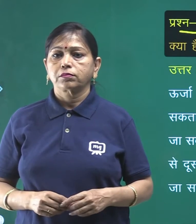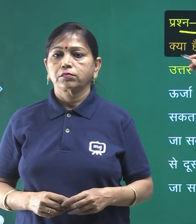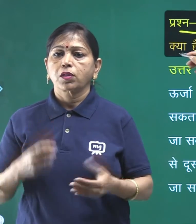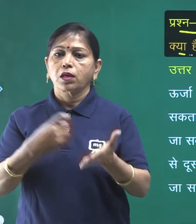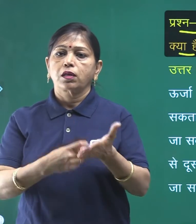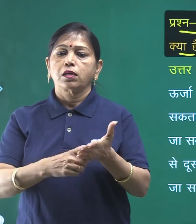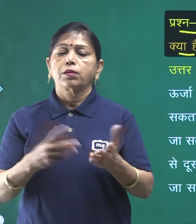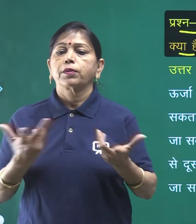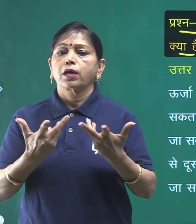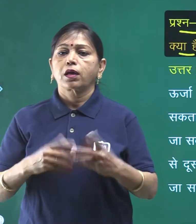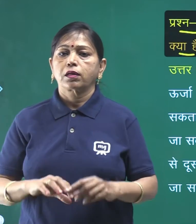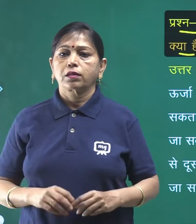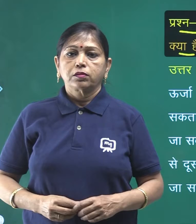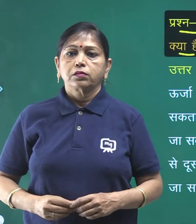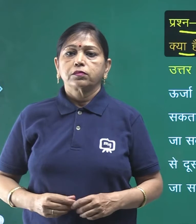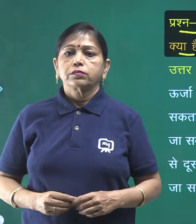नियम क्या है?